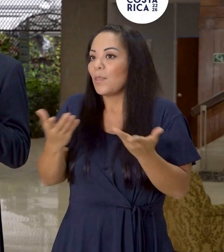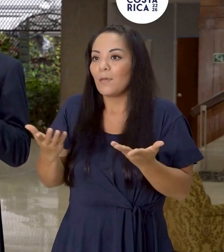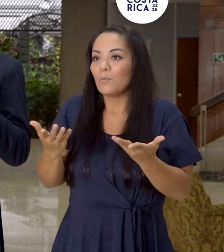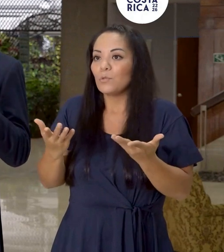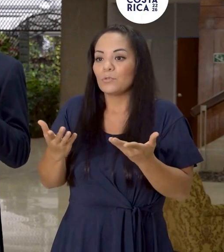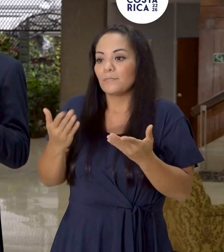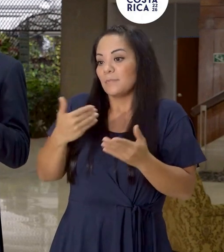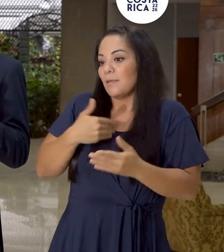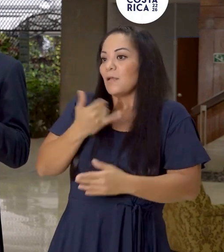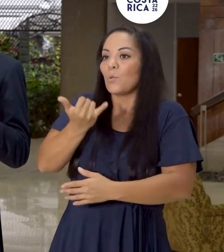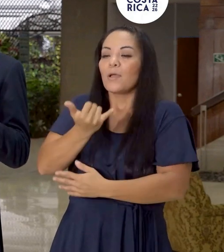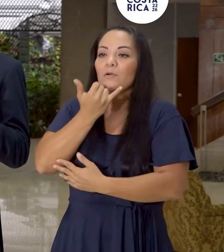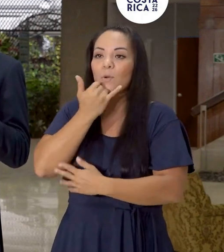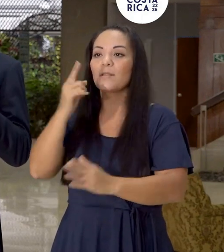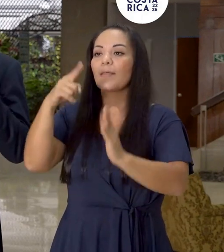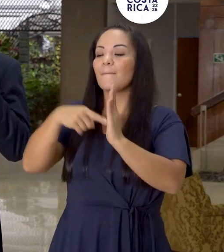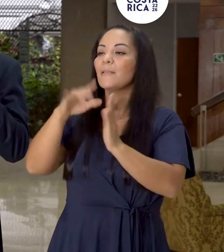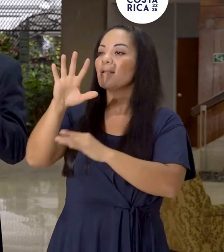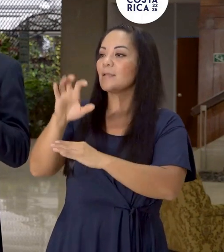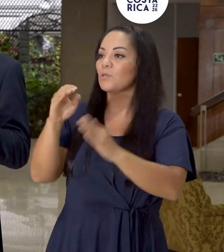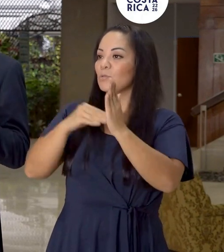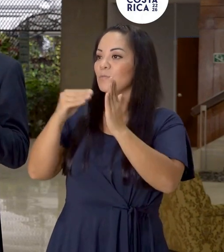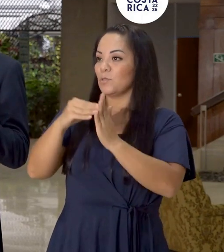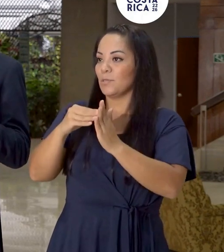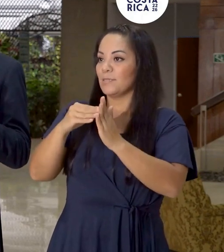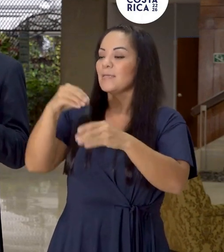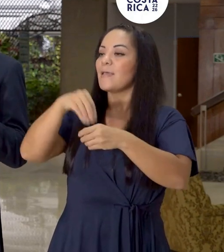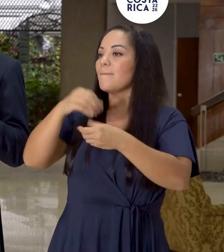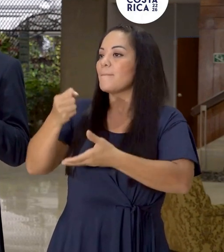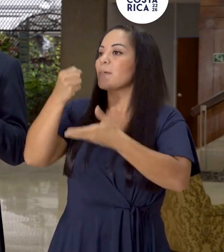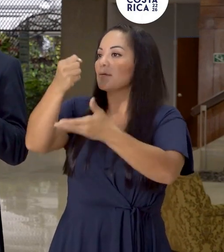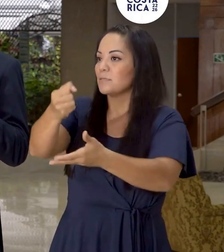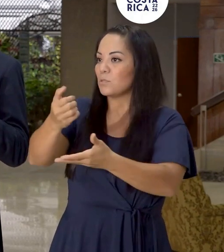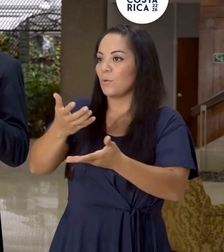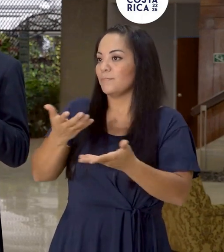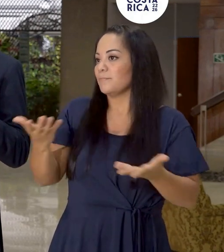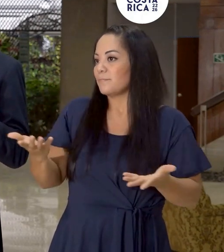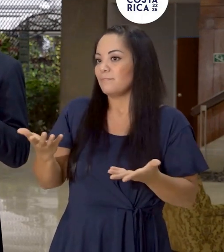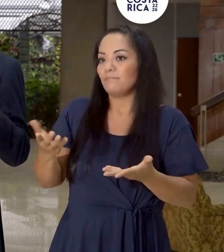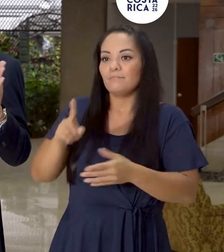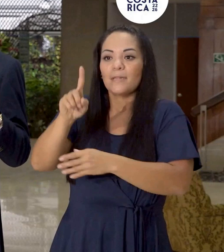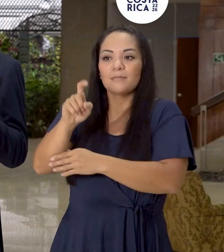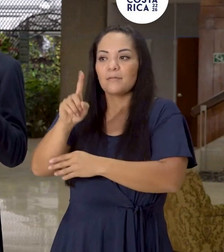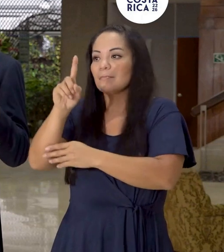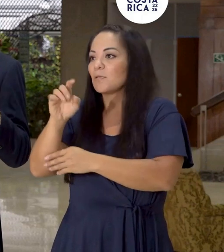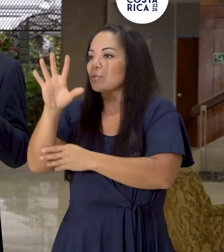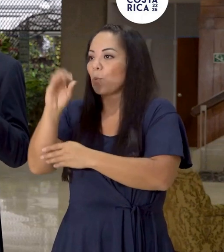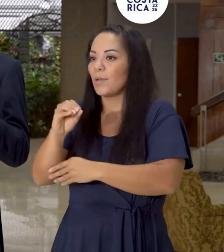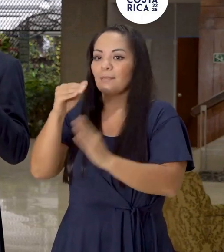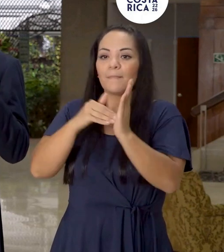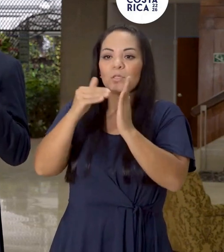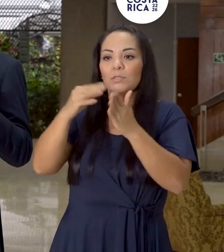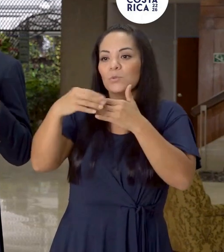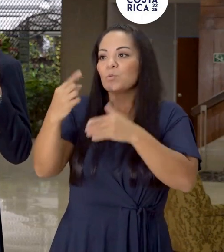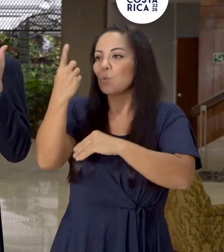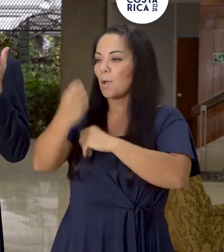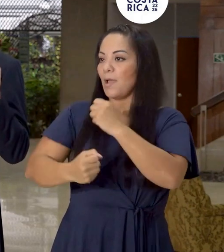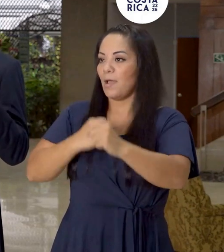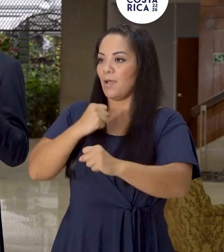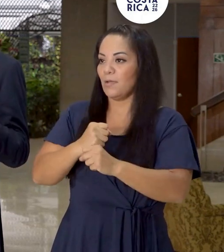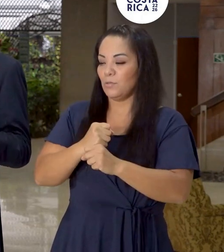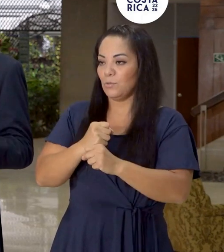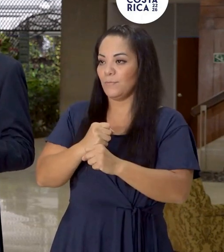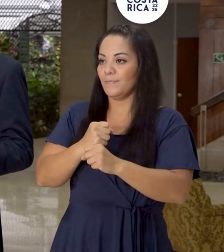error de 1500 millones de una inversión y de 100 100 150 millones de dólares al año es en